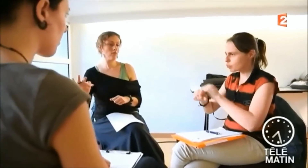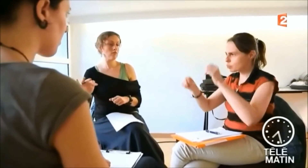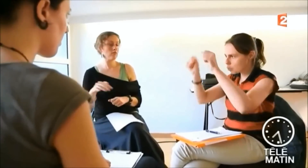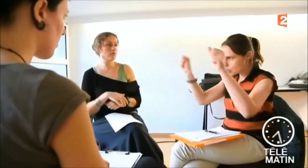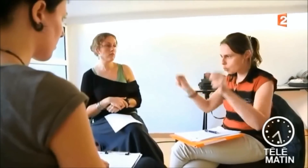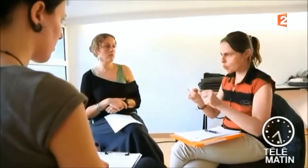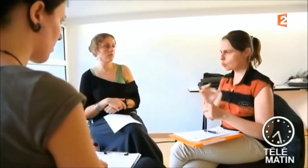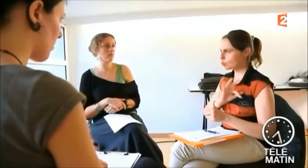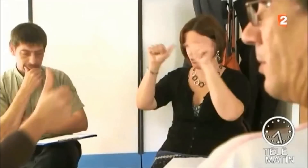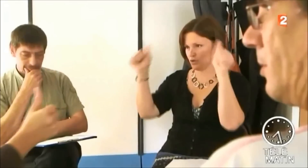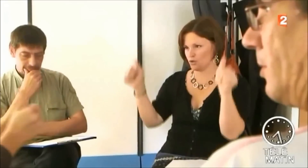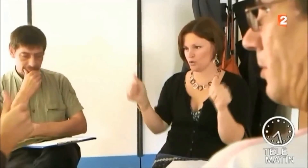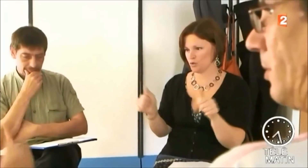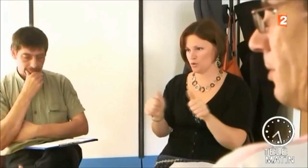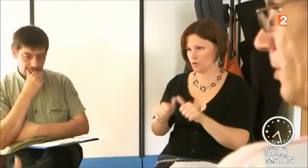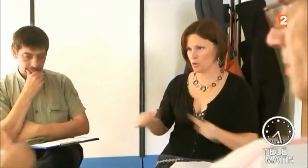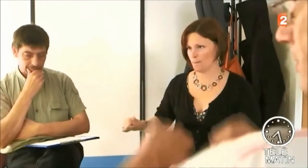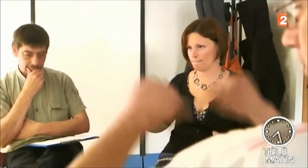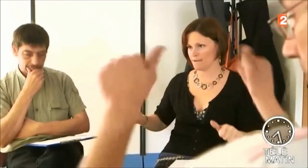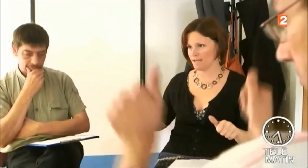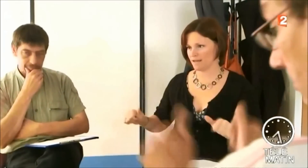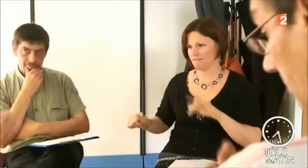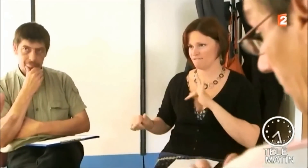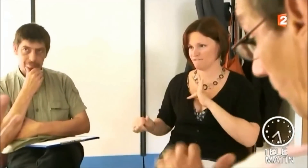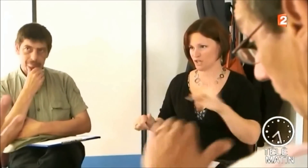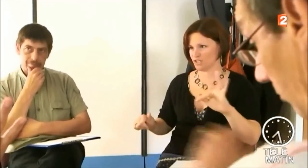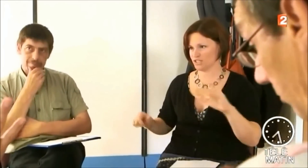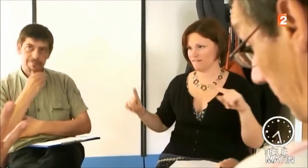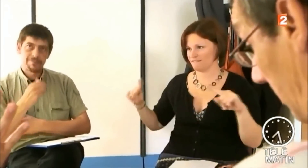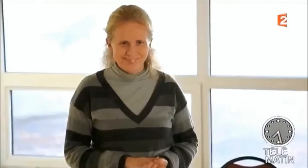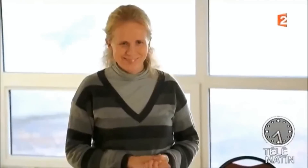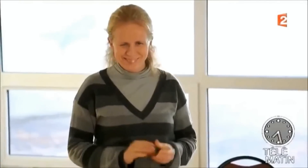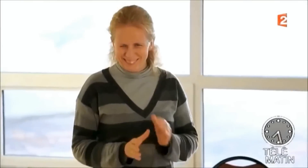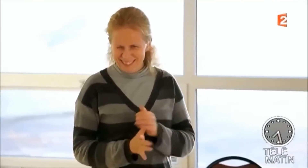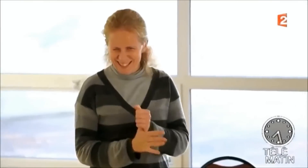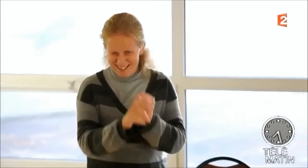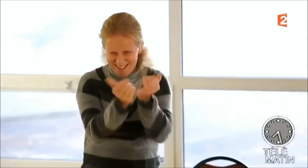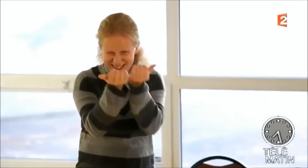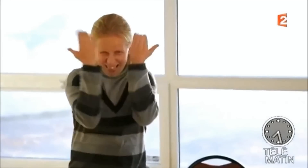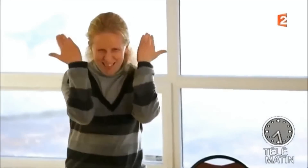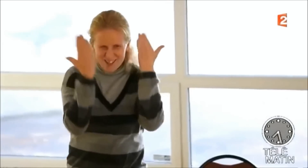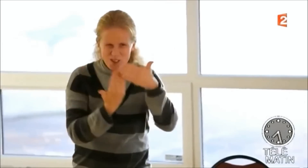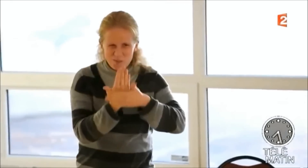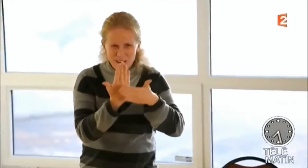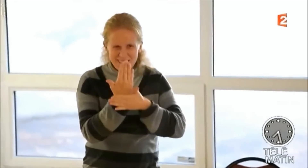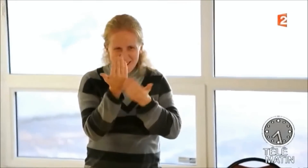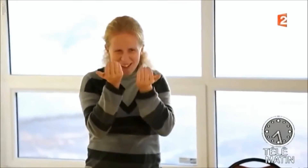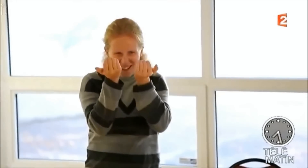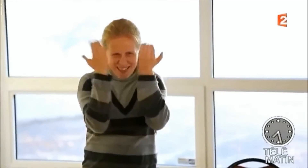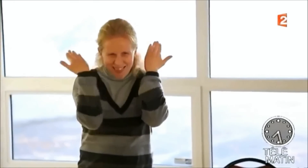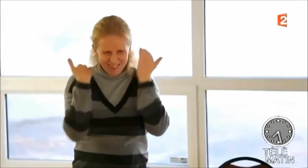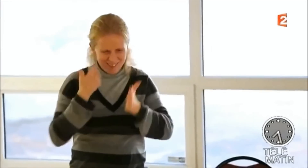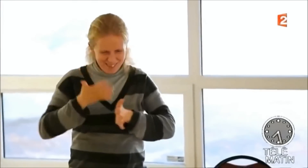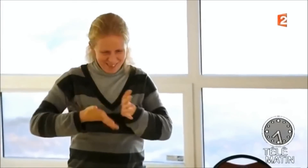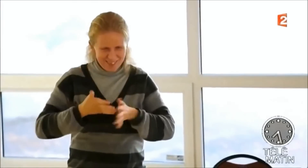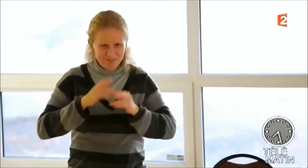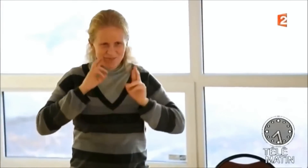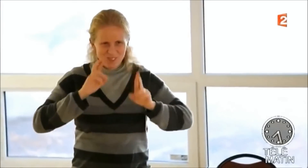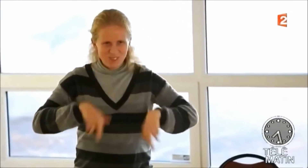d'en rajouter pour se perfectionner. Souvent, les stagiaires nous disent que c'est difficile